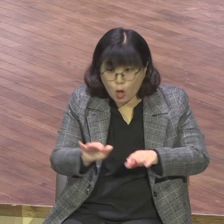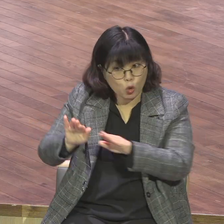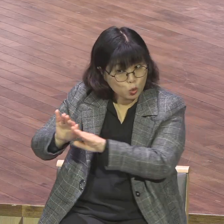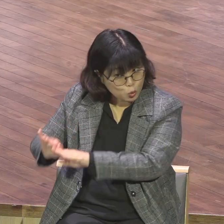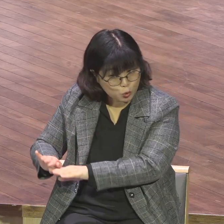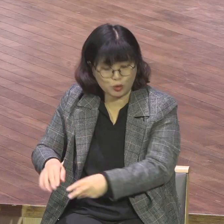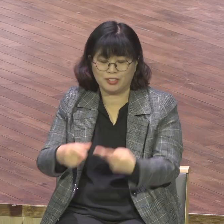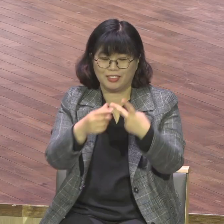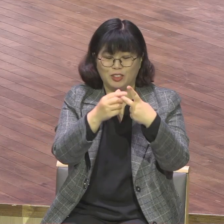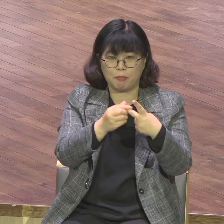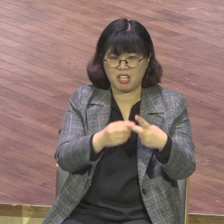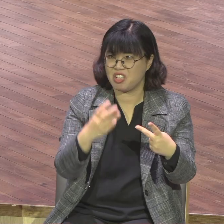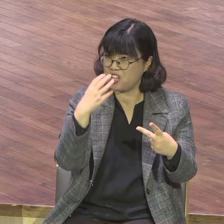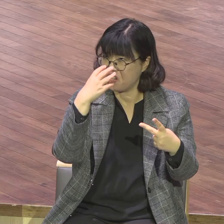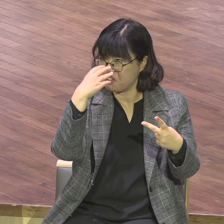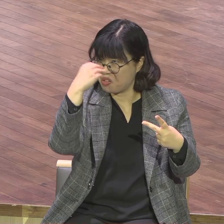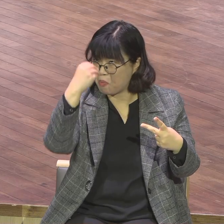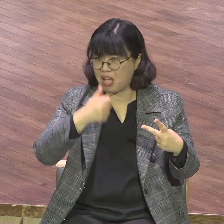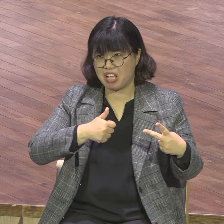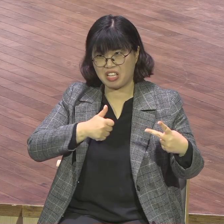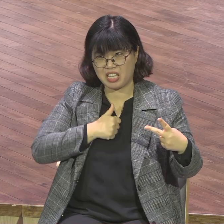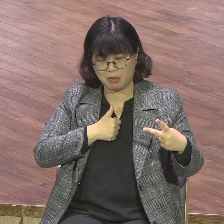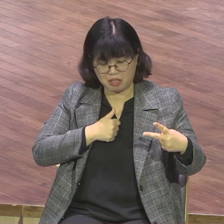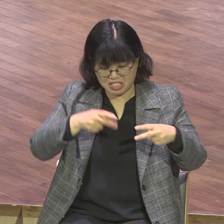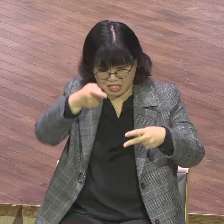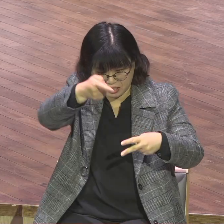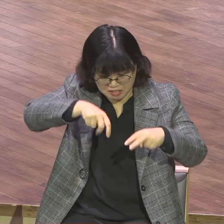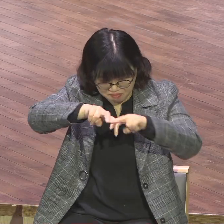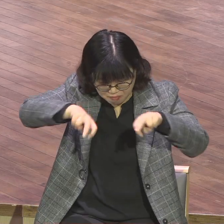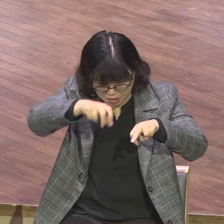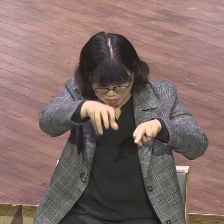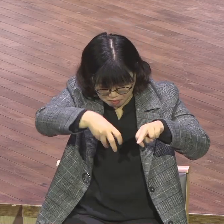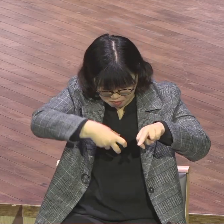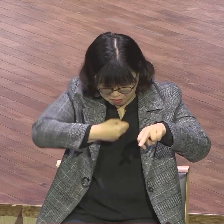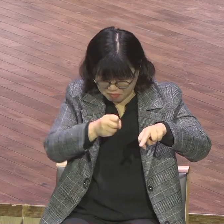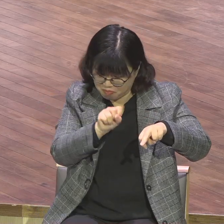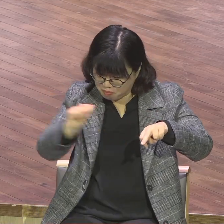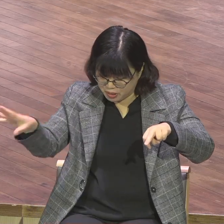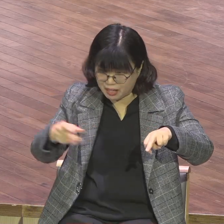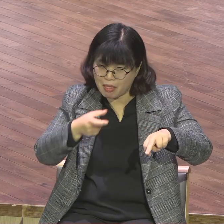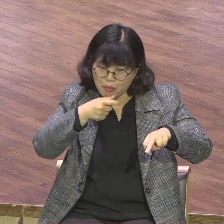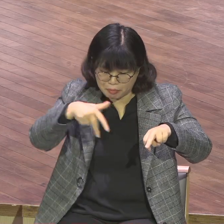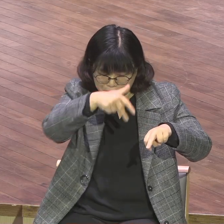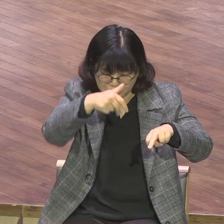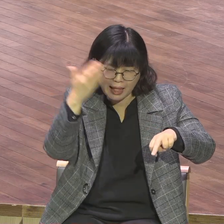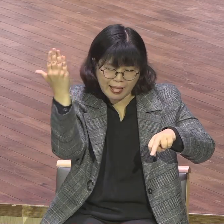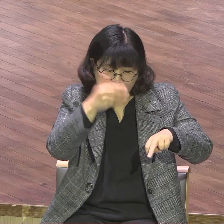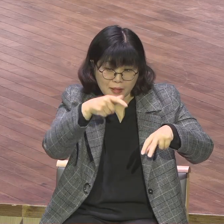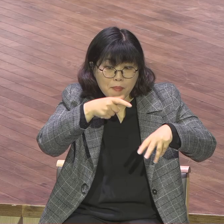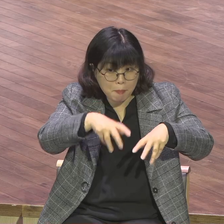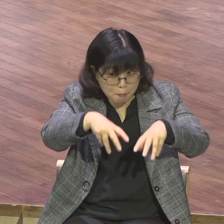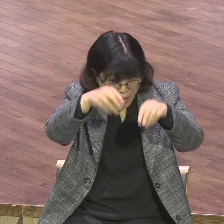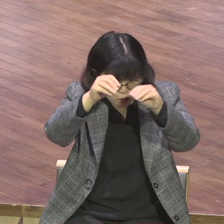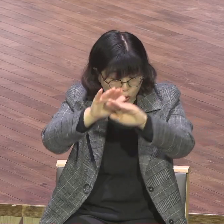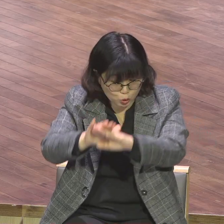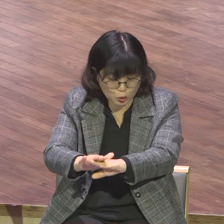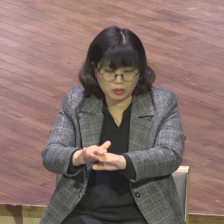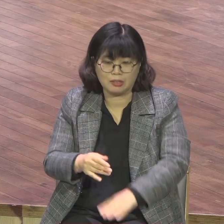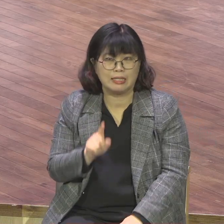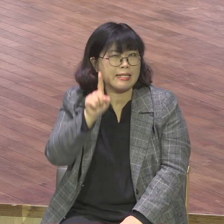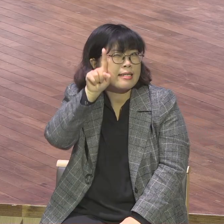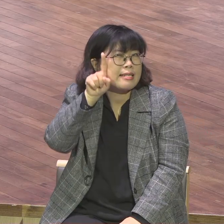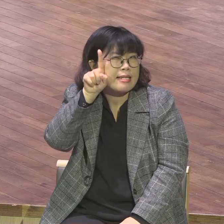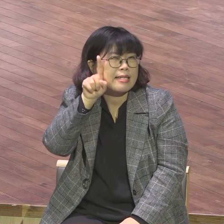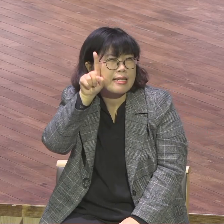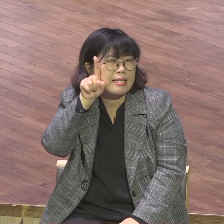교만과 자존심은 속된 후 깨끗이 씻어 말린다. 세 번째, 짜증은 껍질을 벗기고